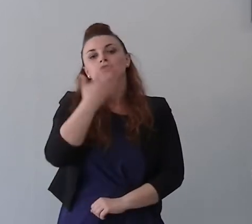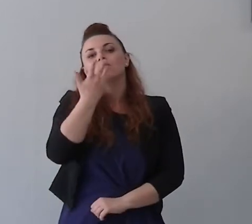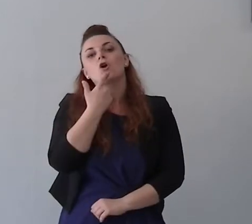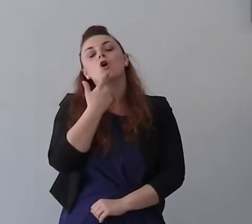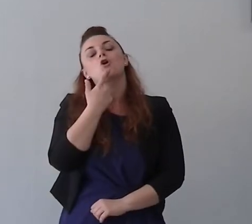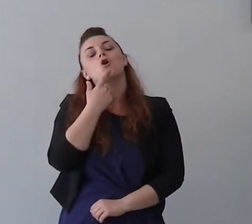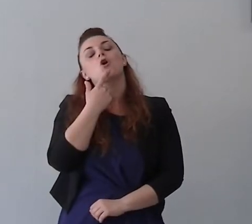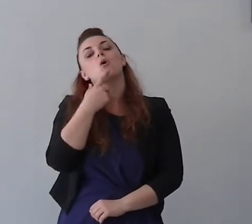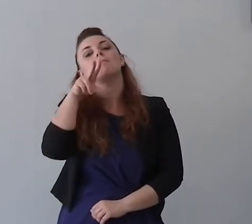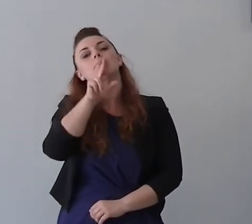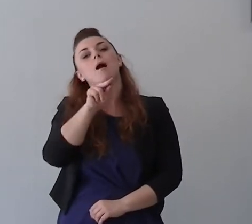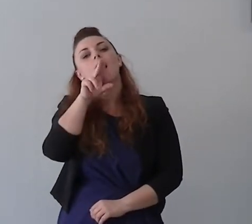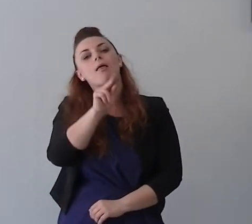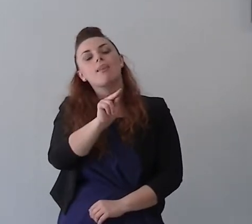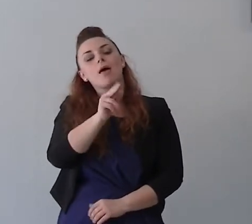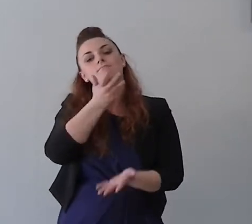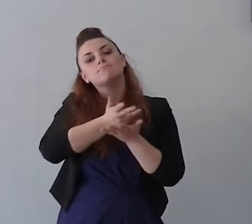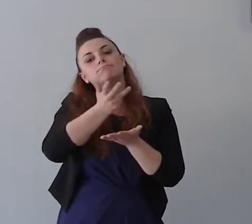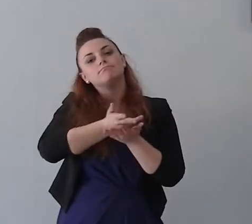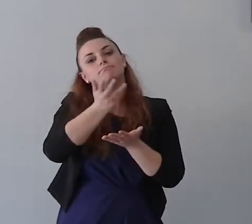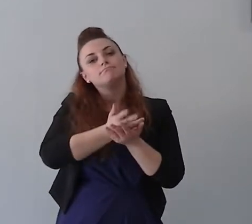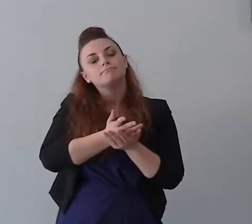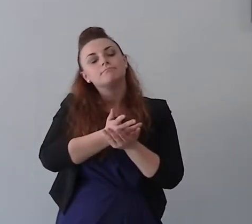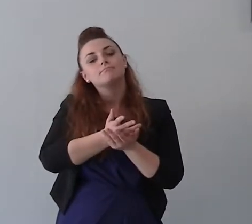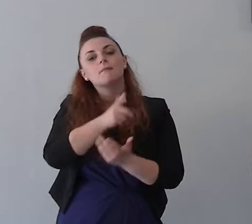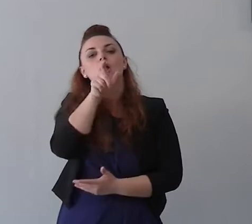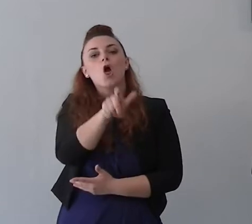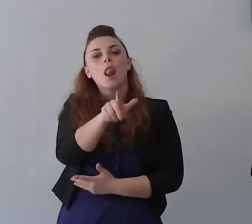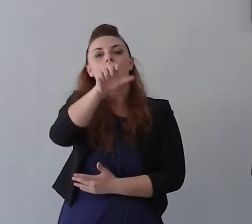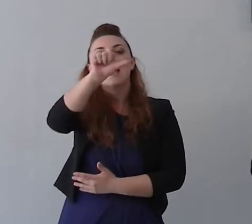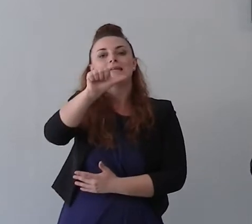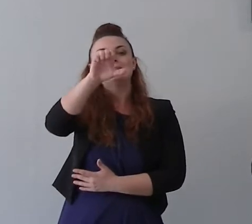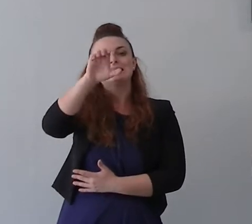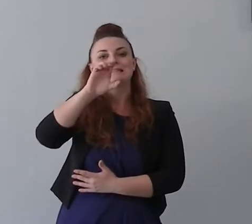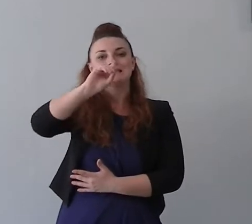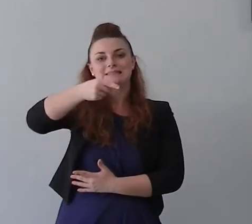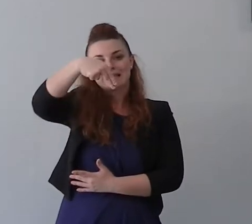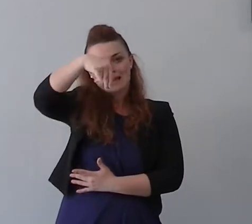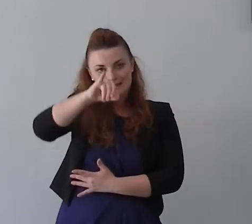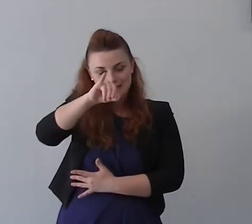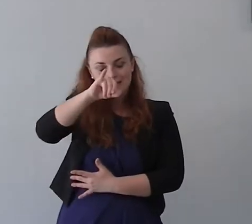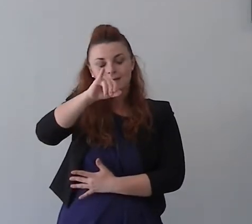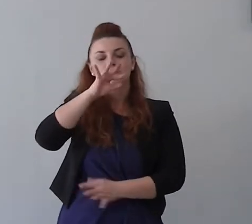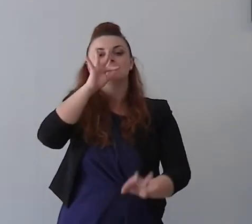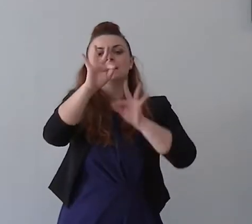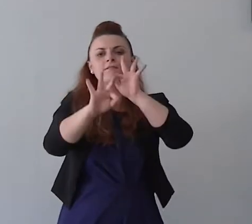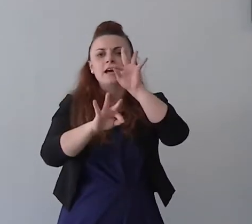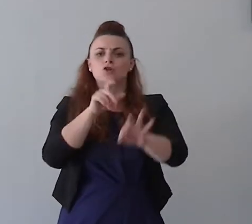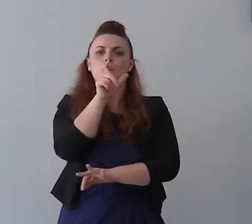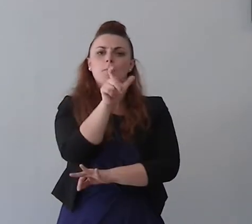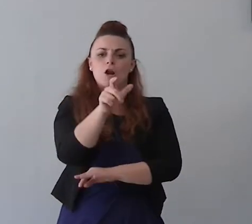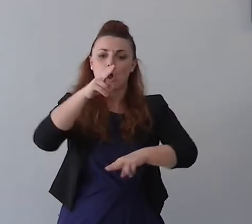ma devo fare una piccola precisazione. Quando parliamo di segni possiamo avere due tipi di interpretazione. Uno è un